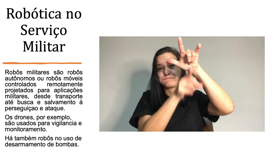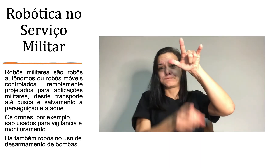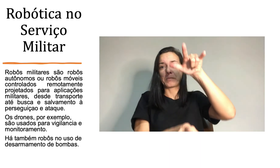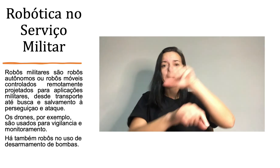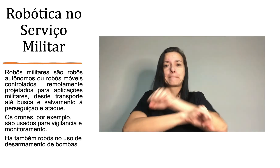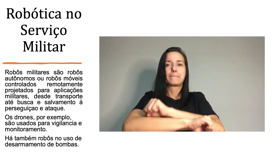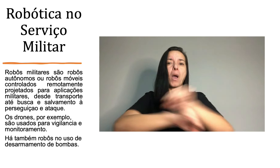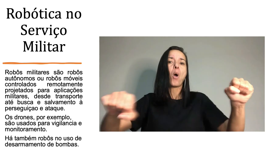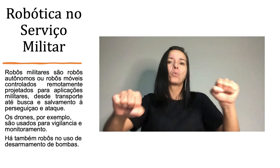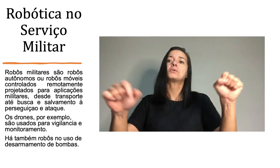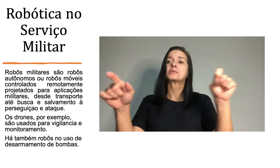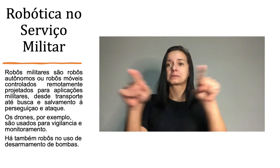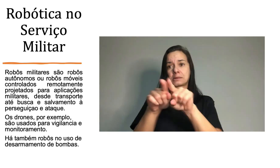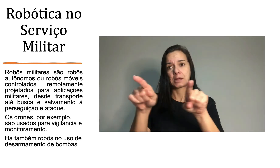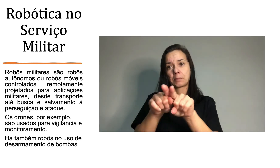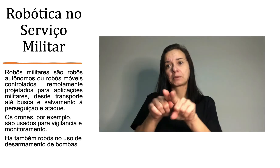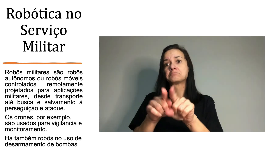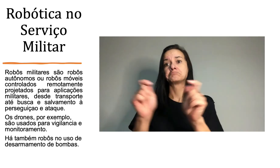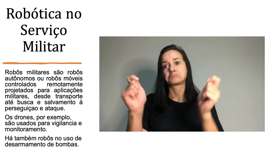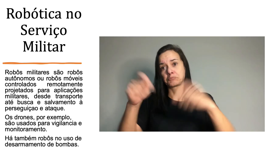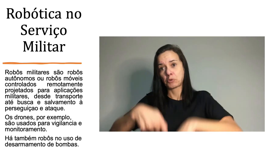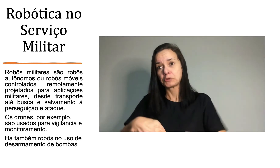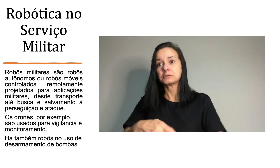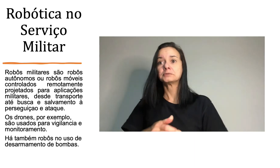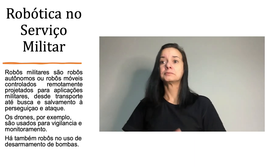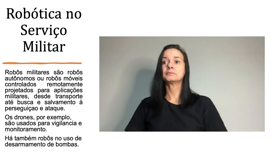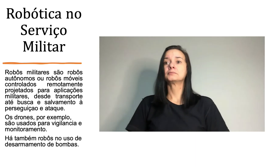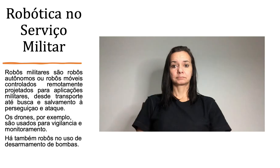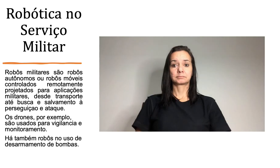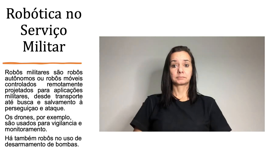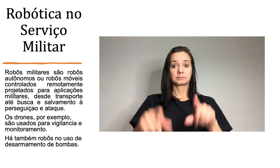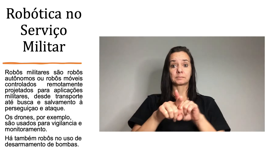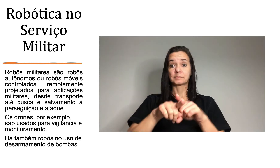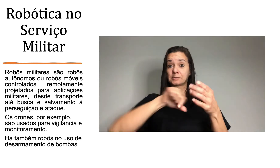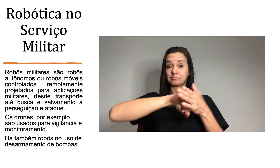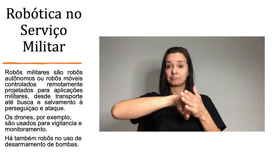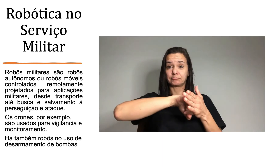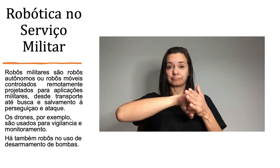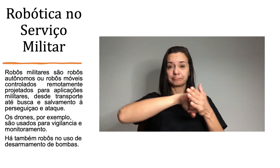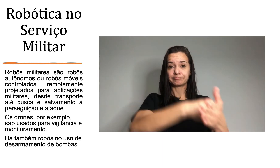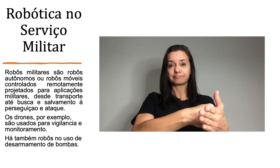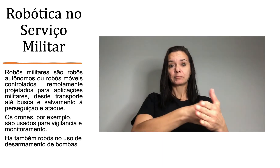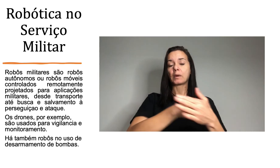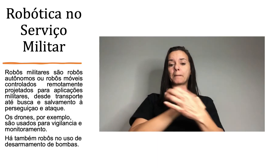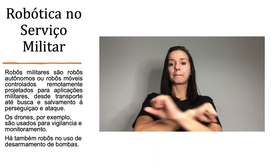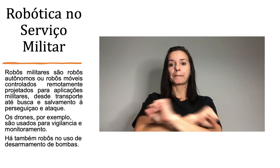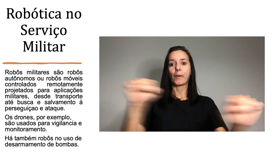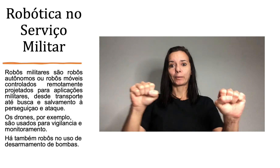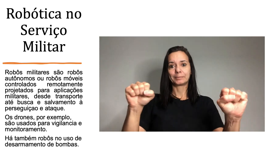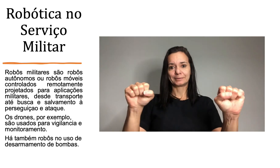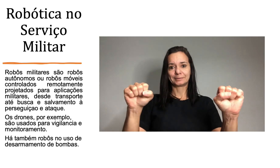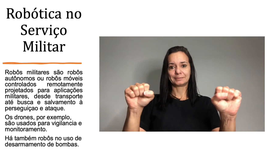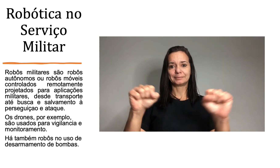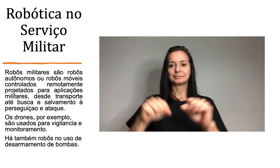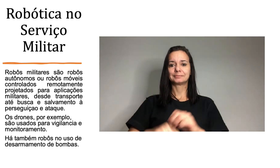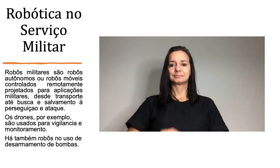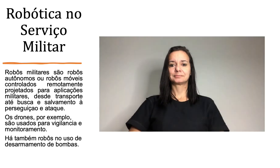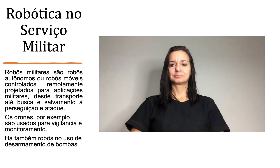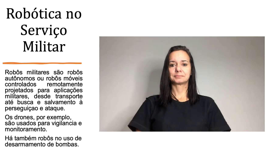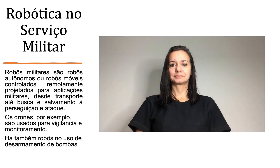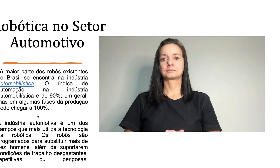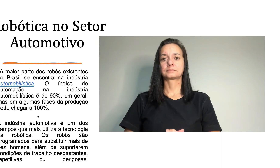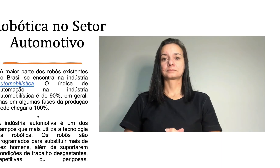Também podem ser utilizados para lançar bombas, ou até mesmo para o desarmamento